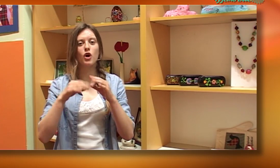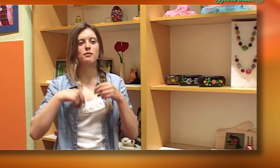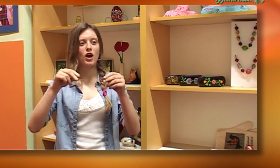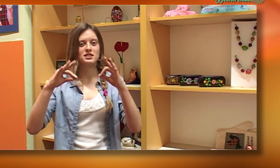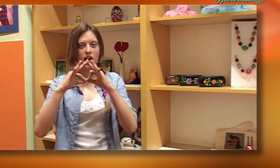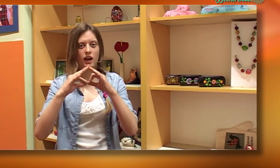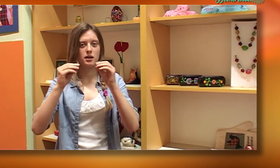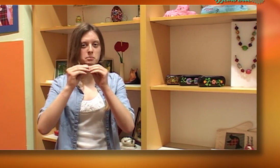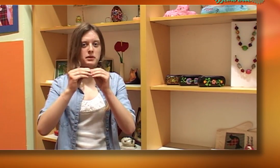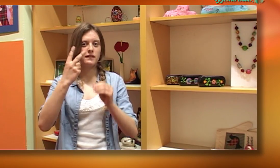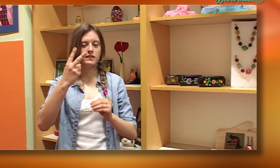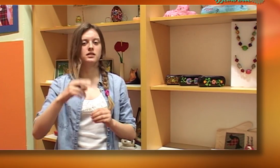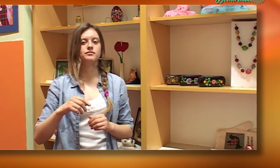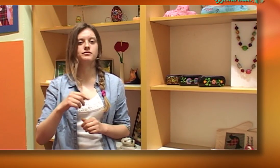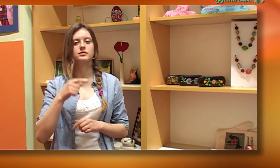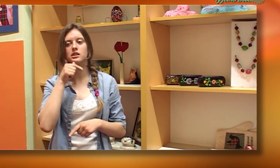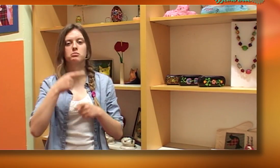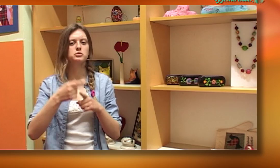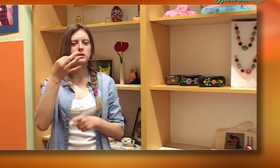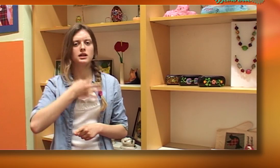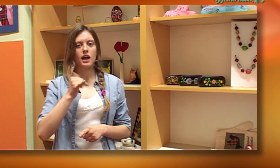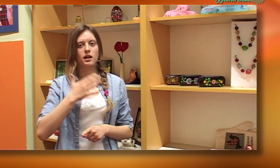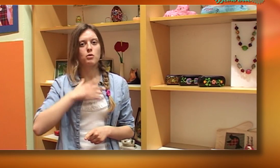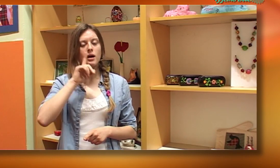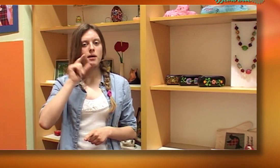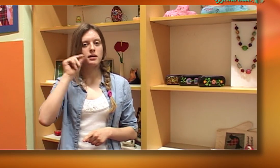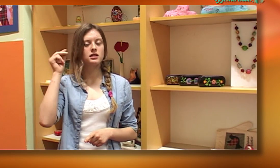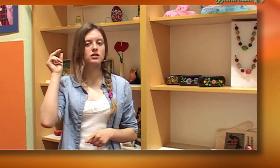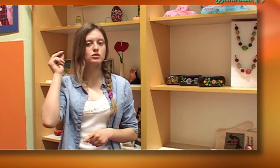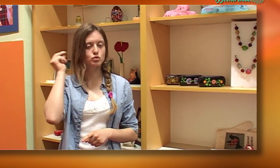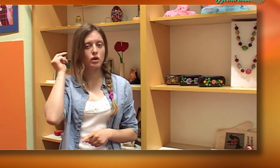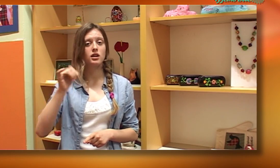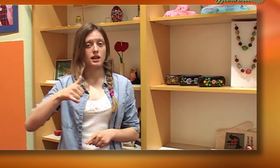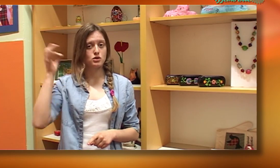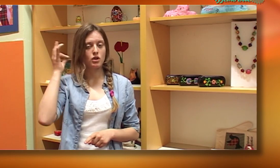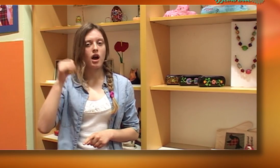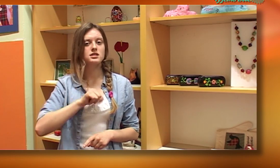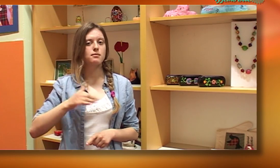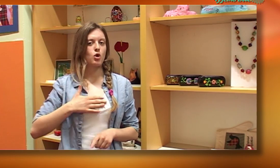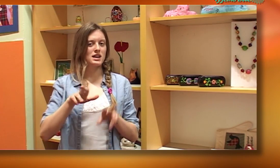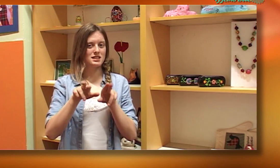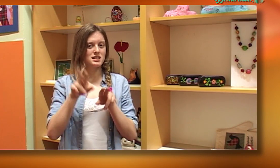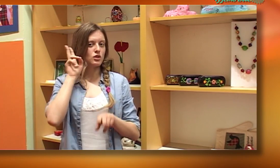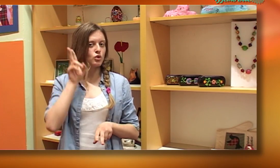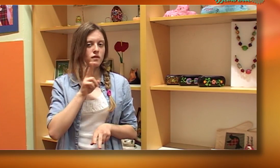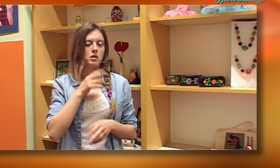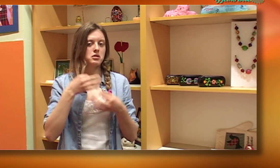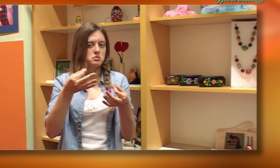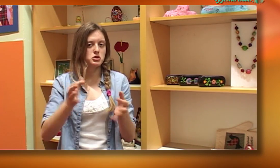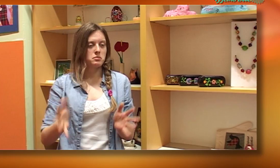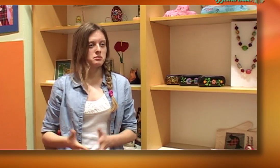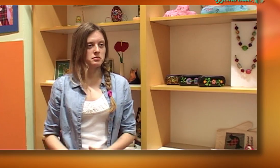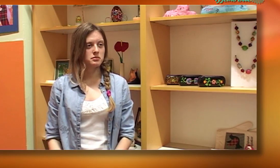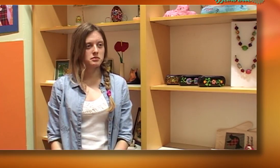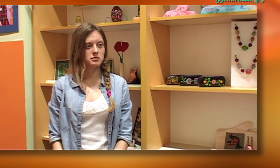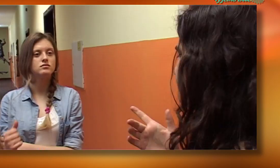Pričala sam, objašnjavala sam im azbuku, pitali su me jel su mi roditelji gluvi. Rekla sam da